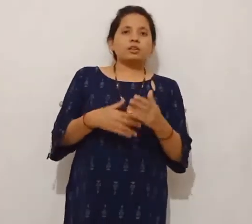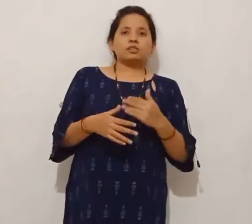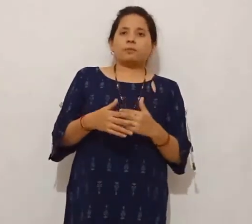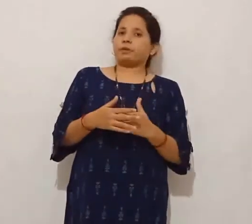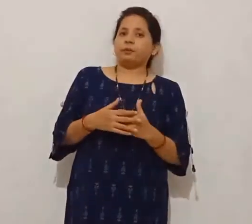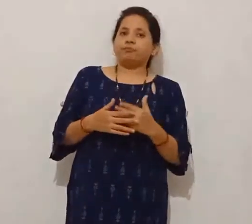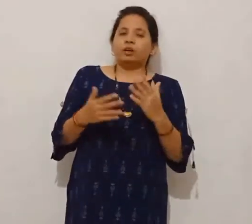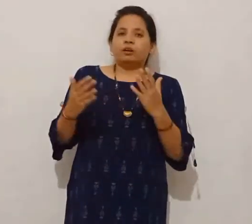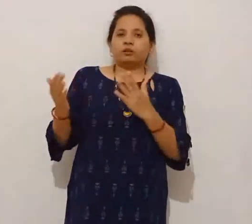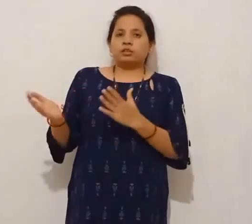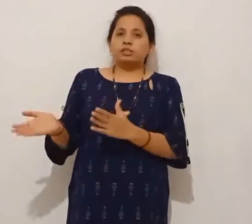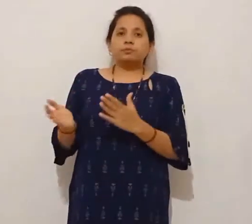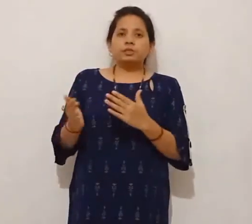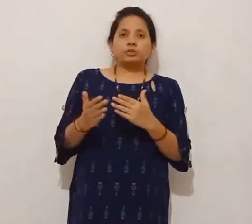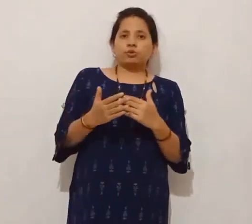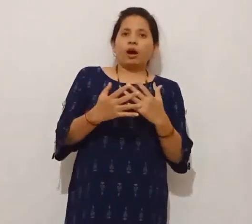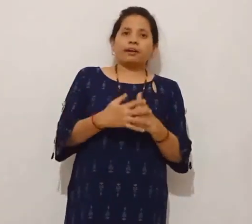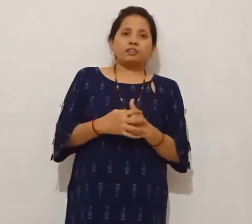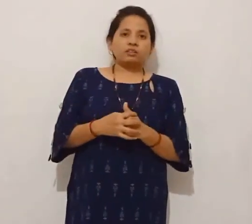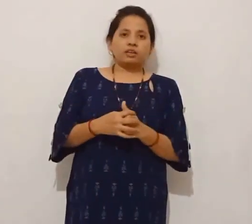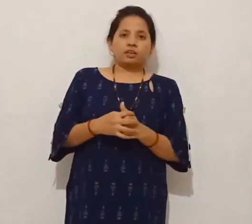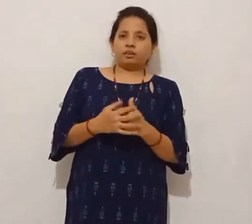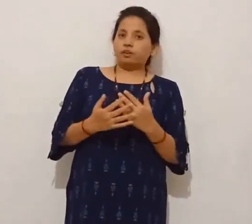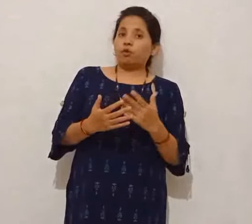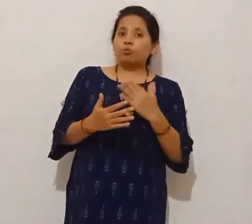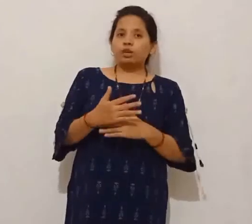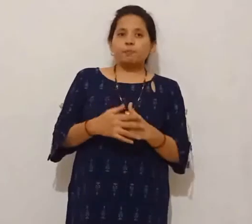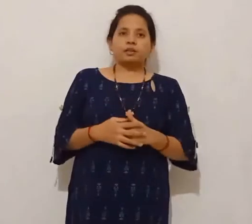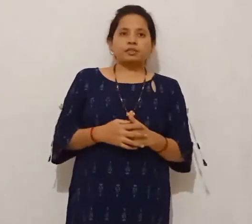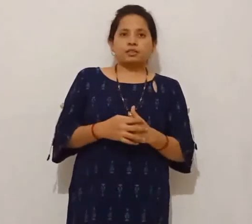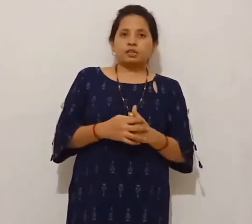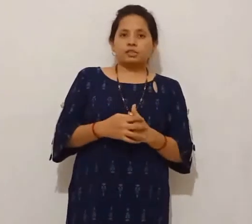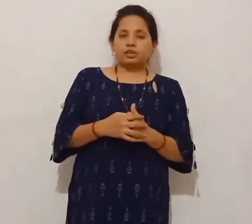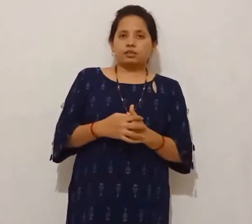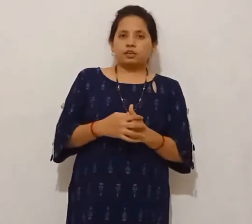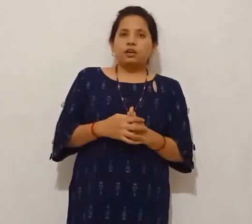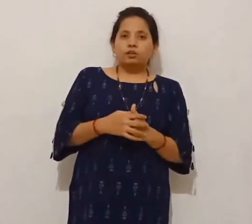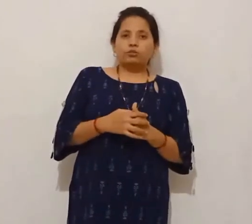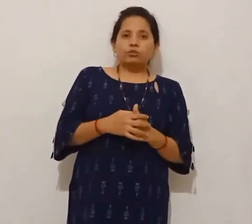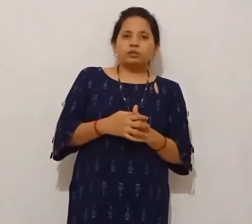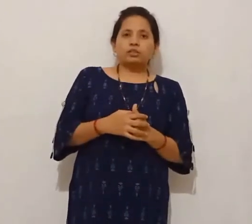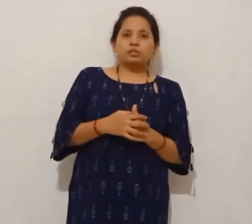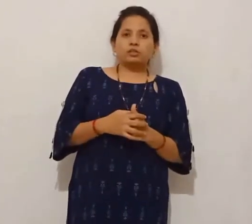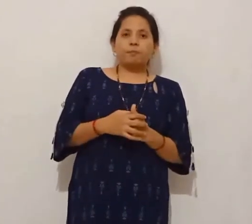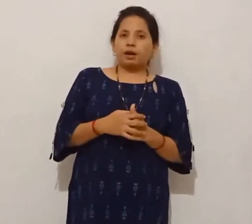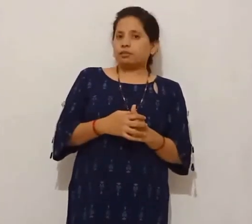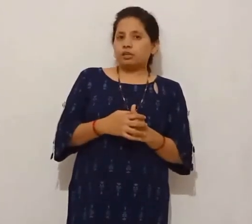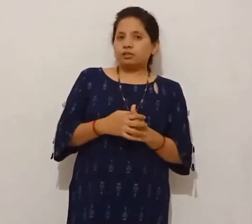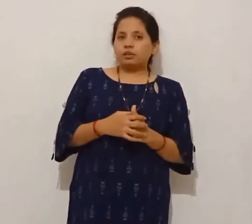से अपने कस्टमर्स को अट्रैक्ट करे कि वो उनके पास से ही थिंग्स खरीदे। तो दिस इज द मेन थिंग